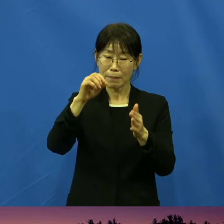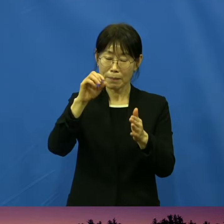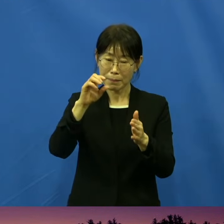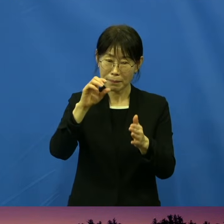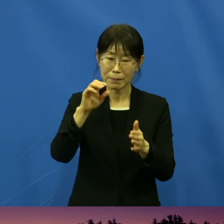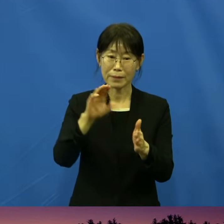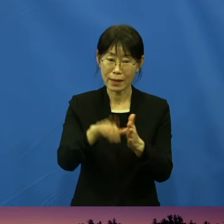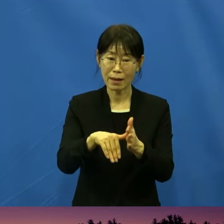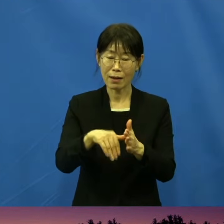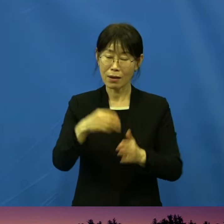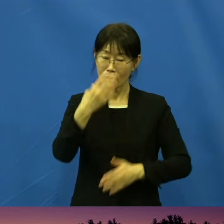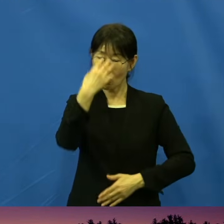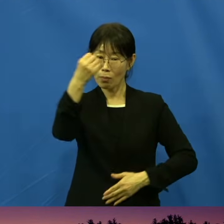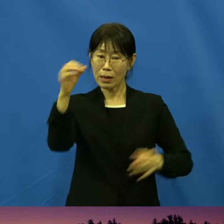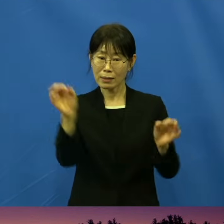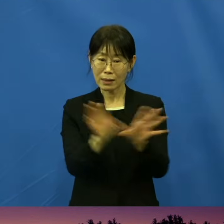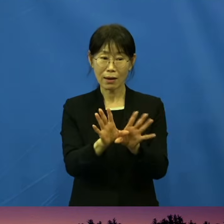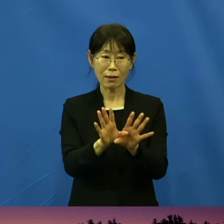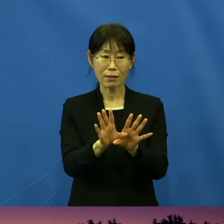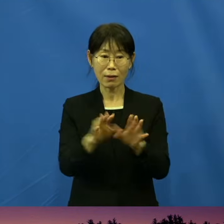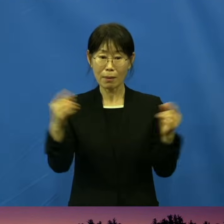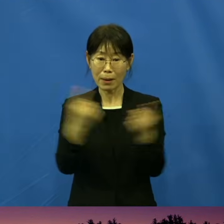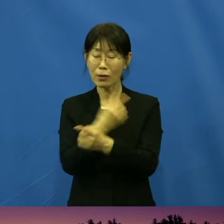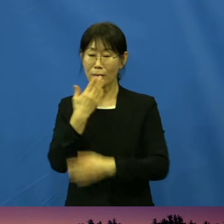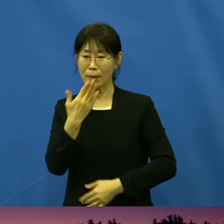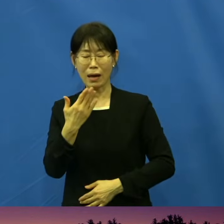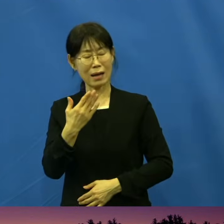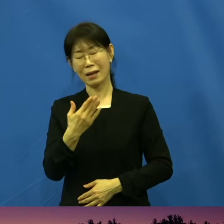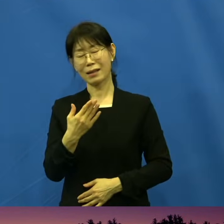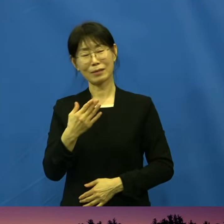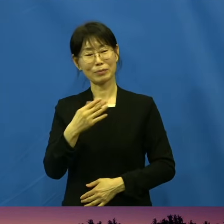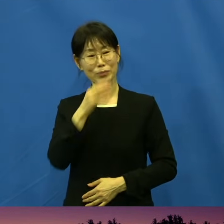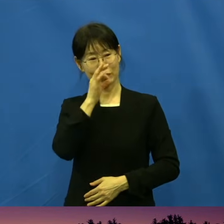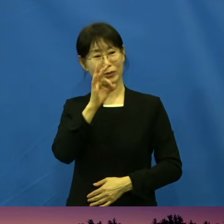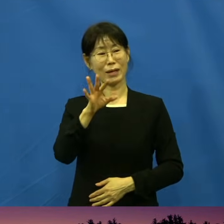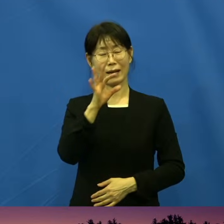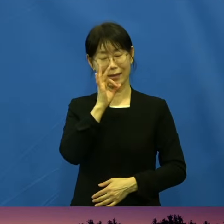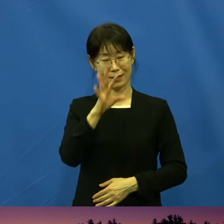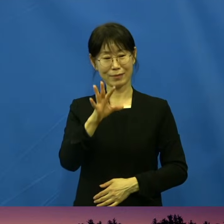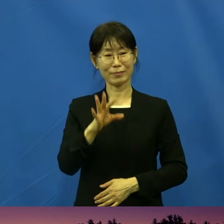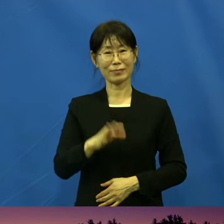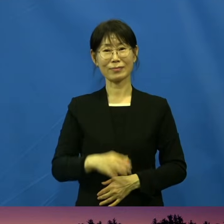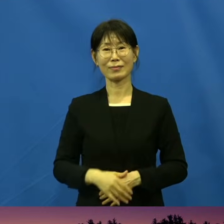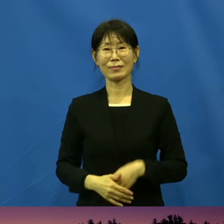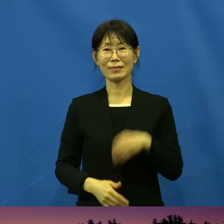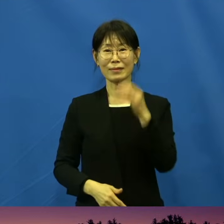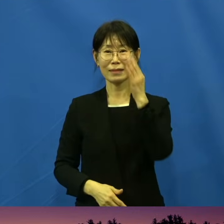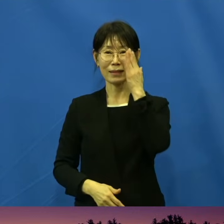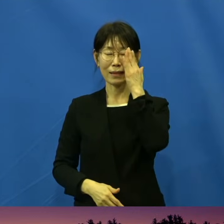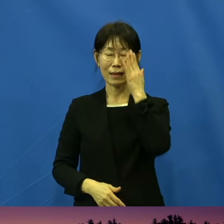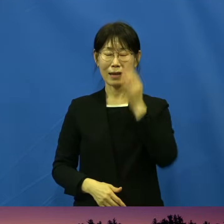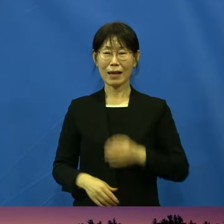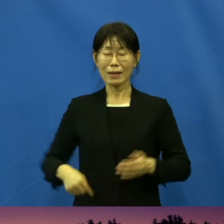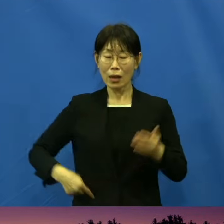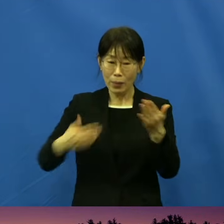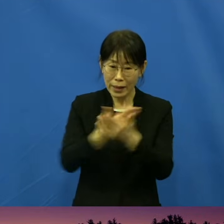안 없어져요. 죄를 짓던 습관들이 하루아침에 뿌리가 뽑혀나요? 안 뽑혀요.